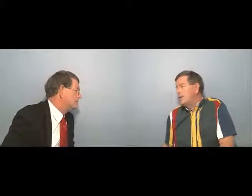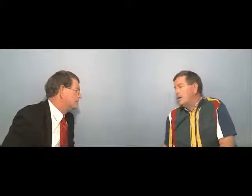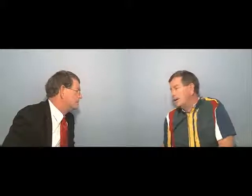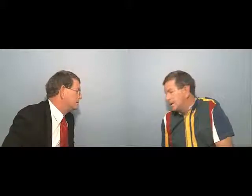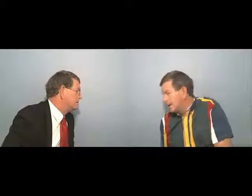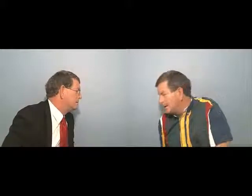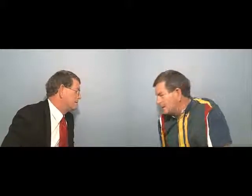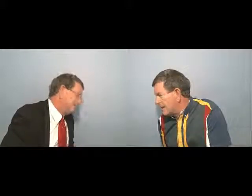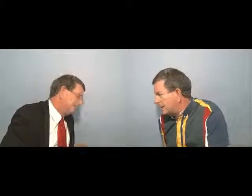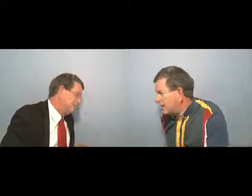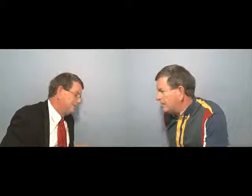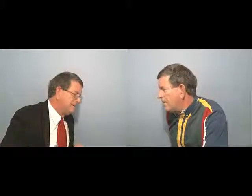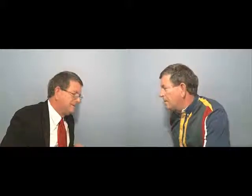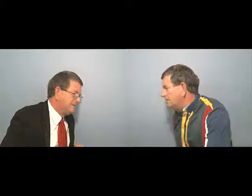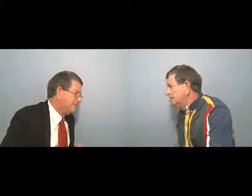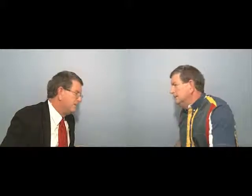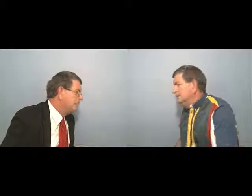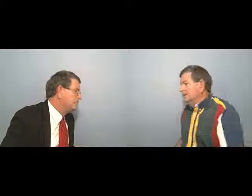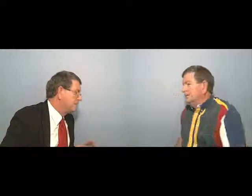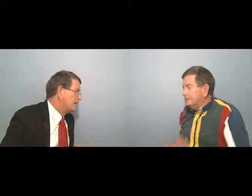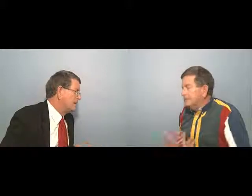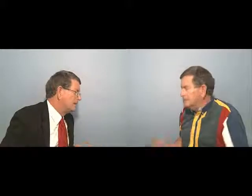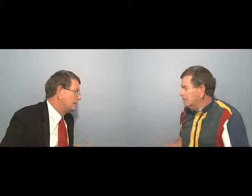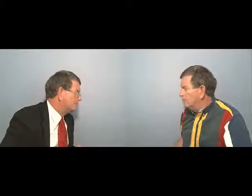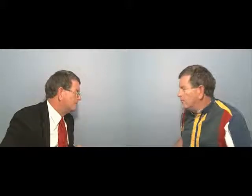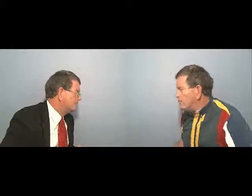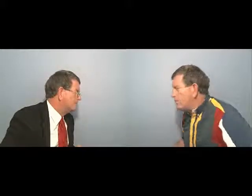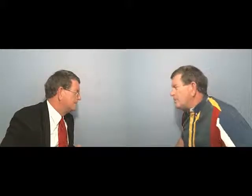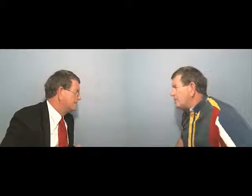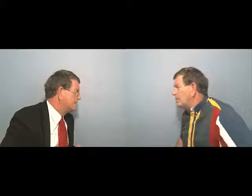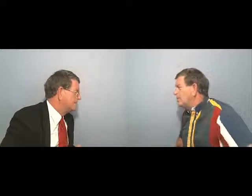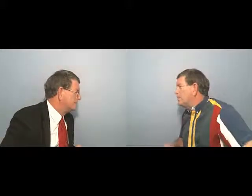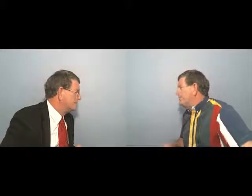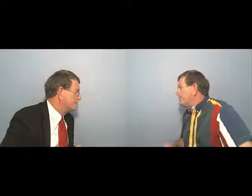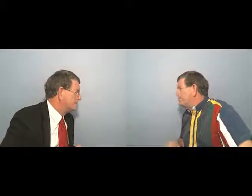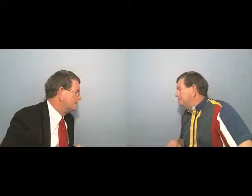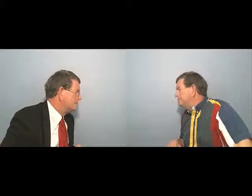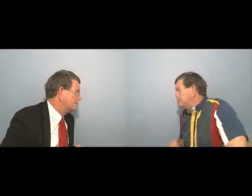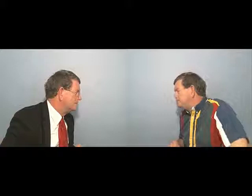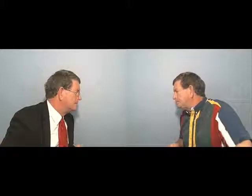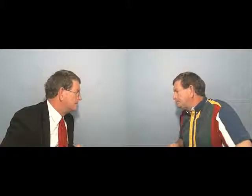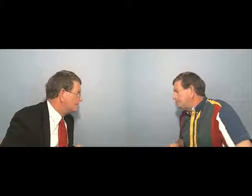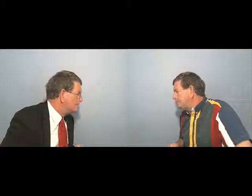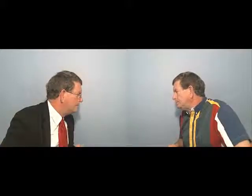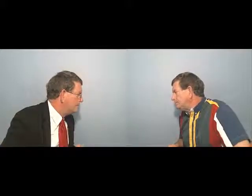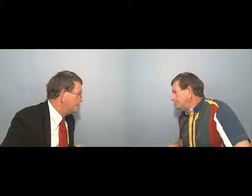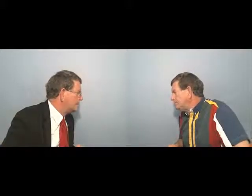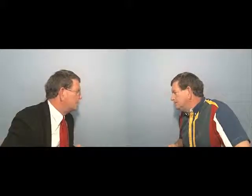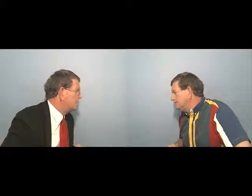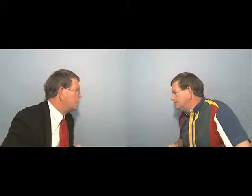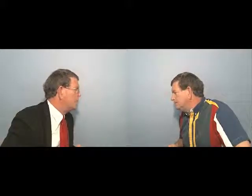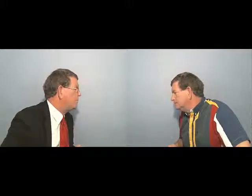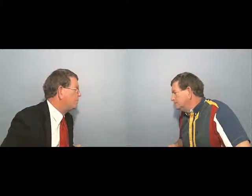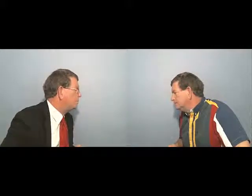et sincèrement. C'est rare. Moi aussi, j'ai un problème. Ah bon? Qu'est-ce que c'est que ton problème?